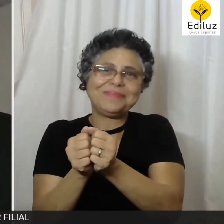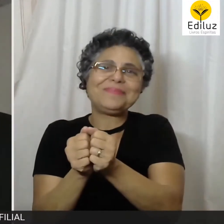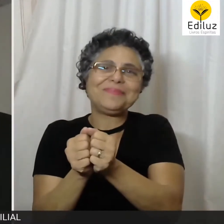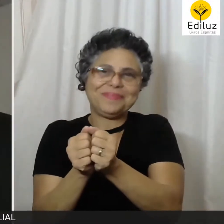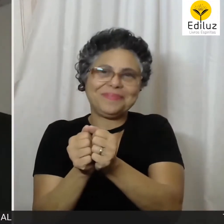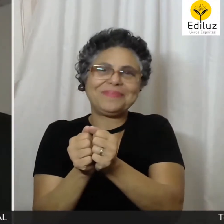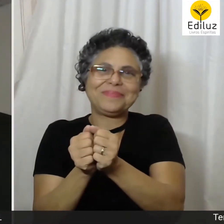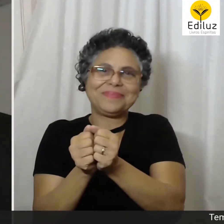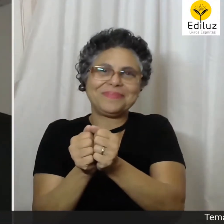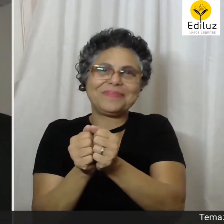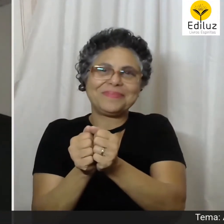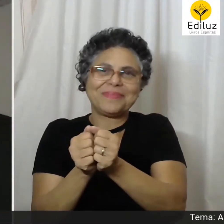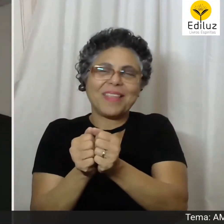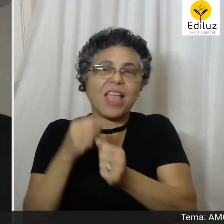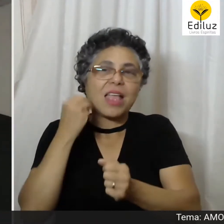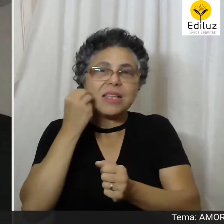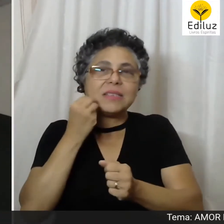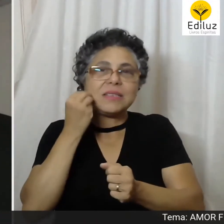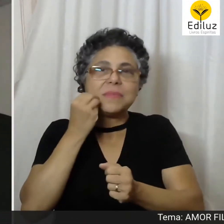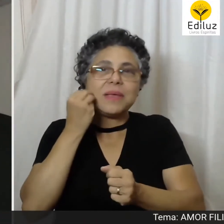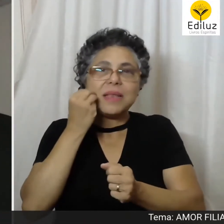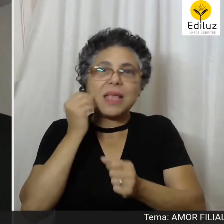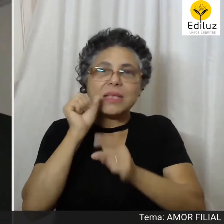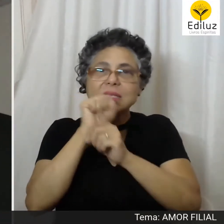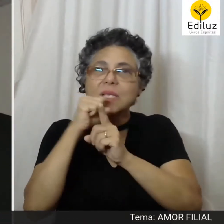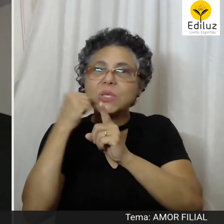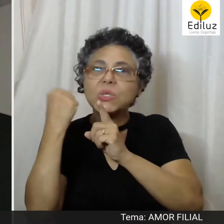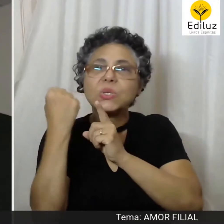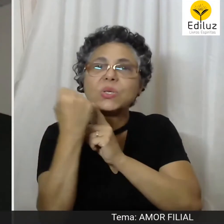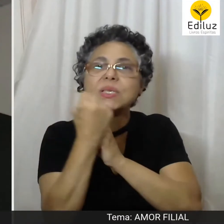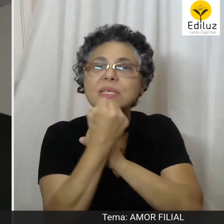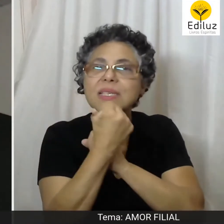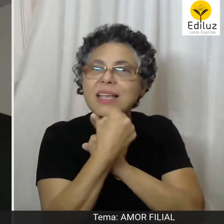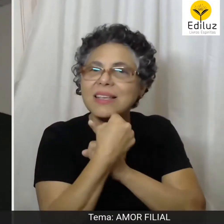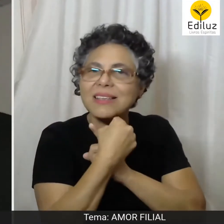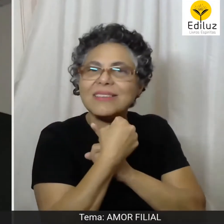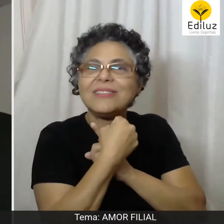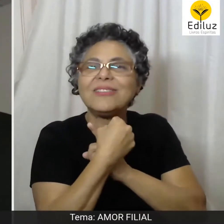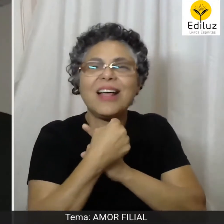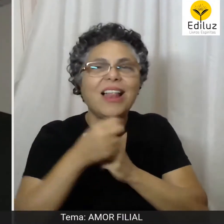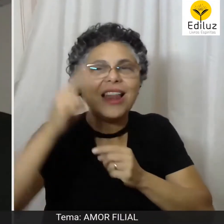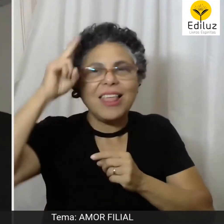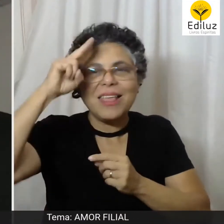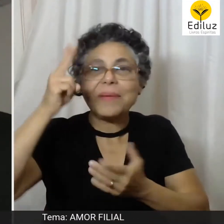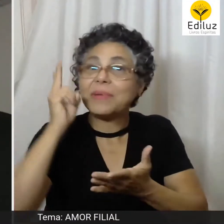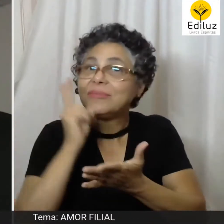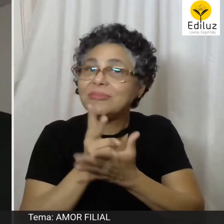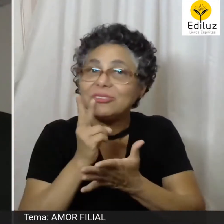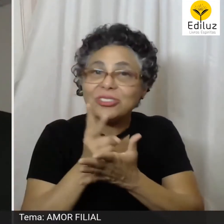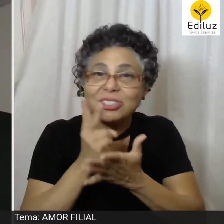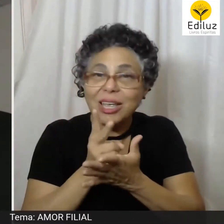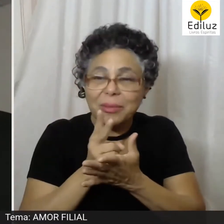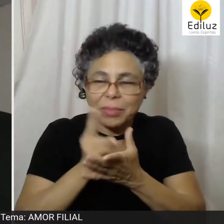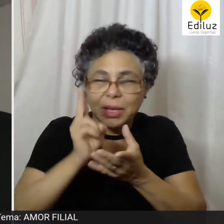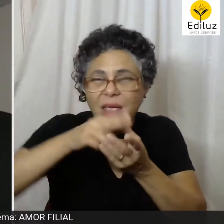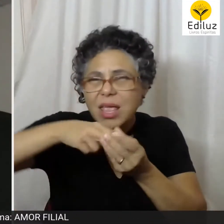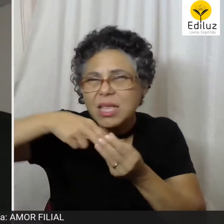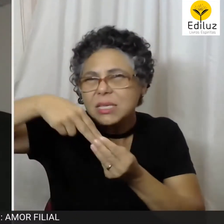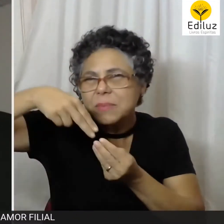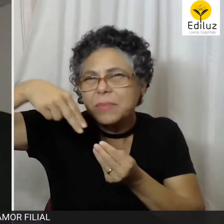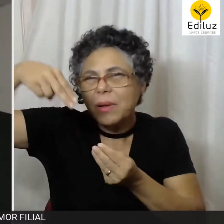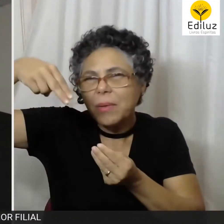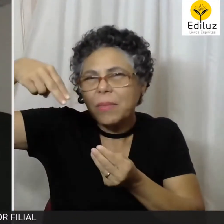passa pelas experiências na socialização. Lembremos-nos sempre que espiritualmente somos